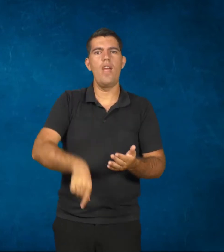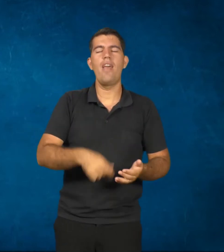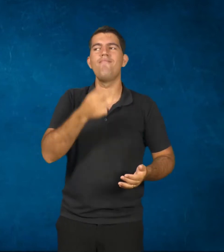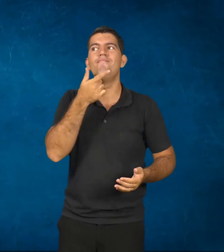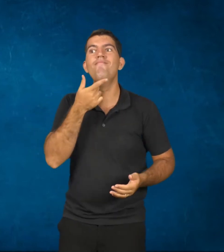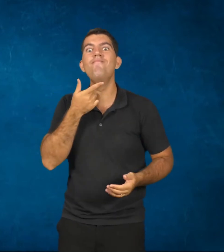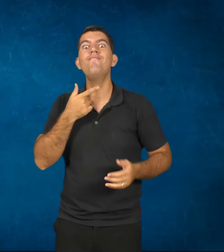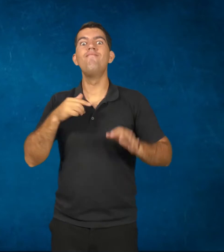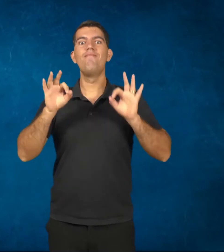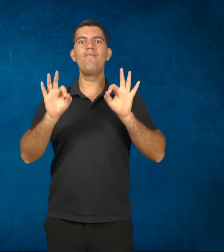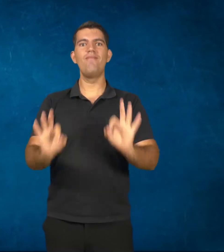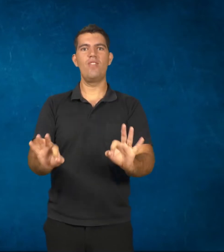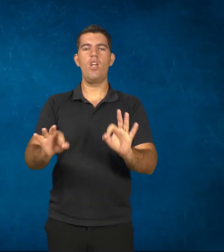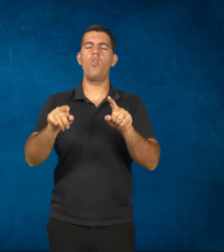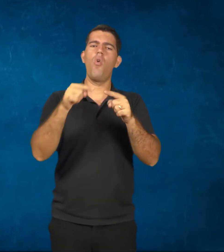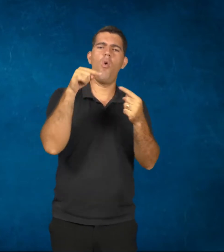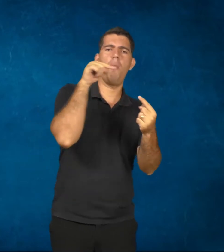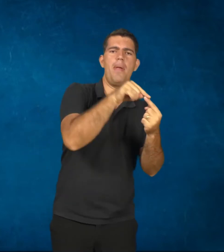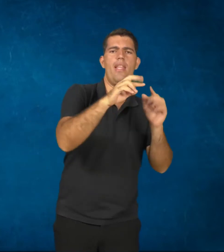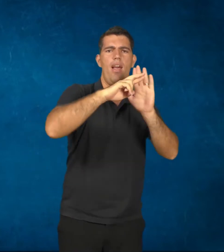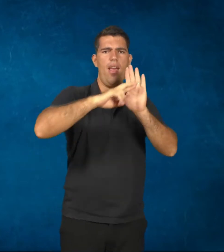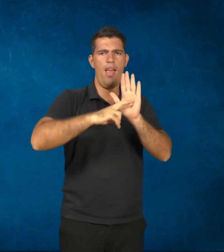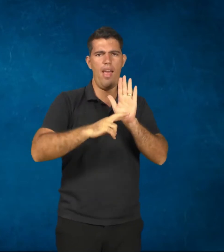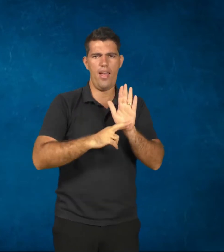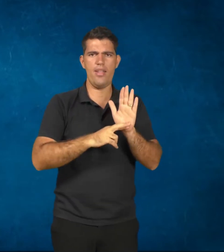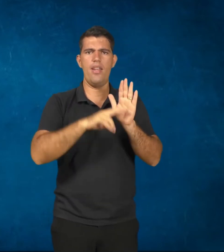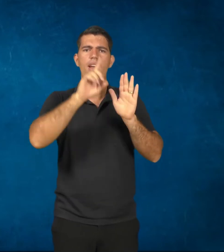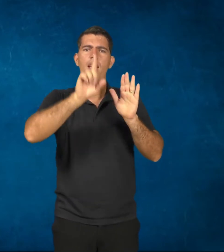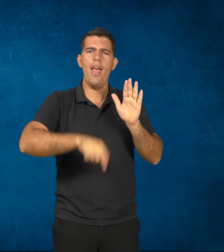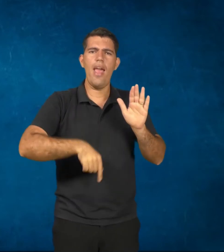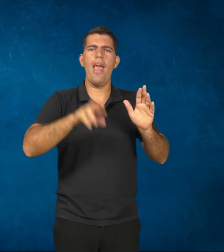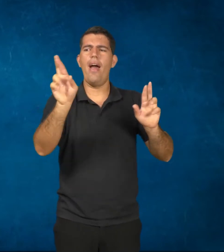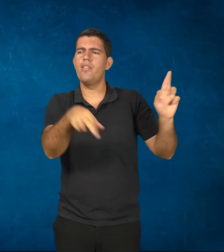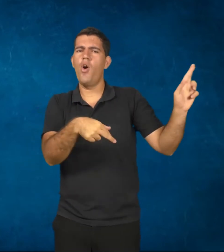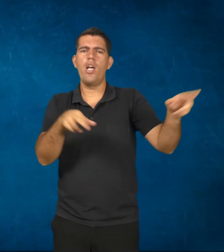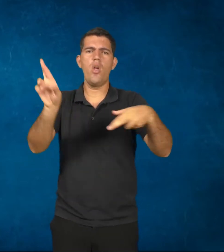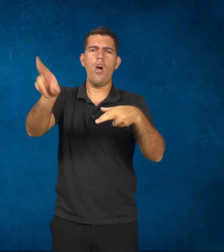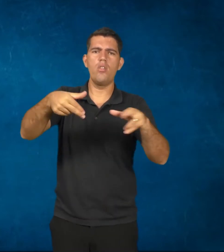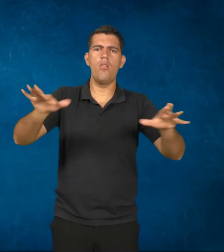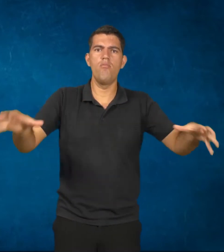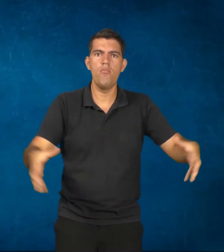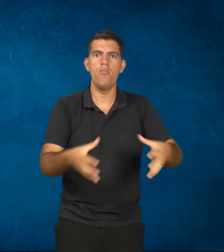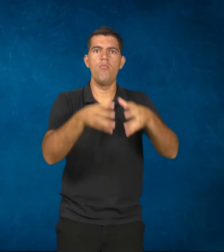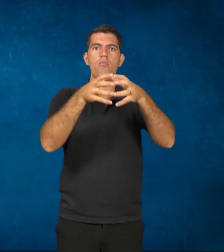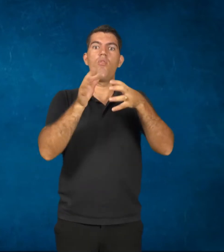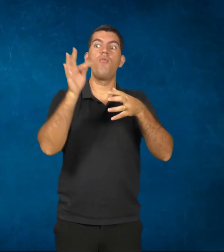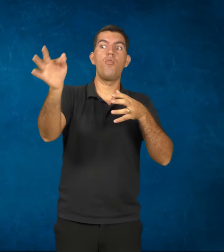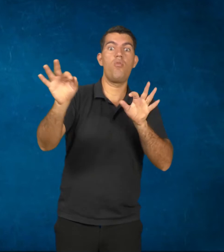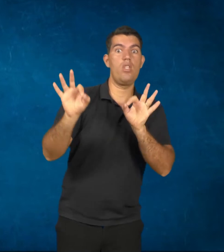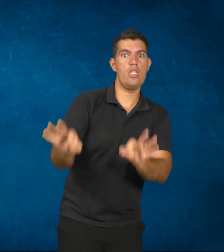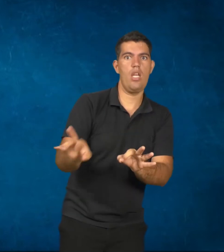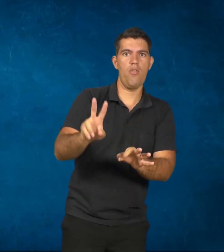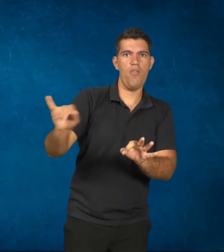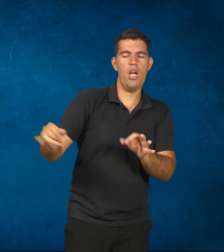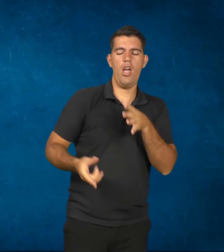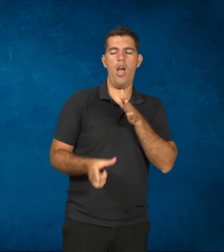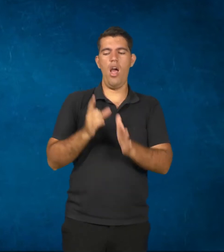de forma normativa. É um conjunto de resultados previstos, estabelecido pelos sistemas